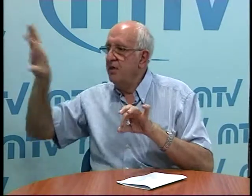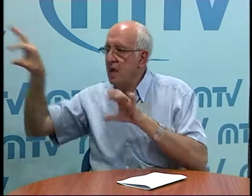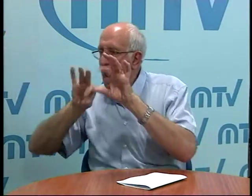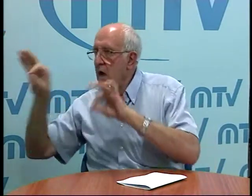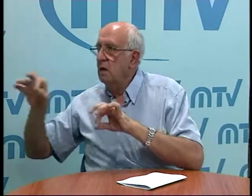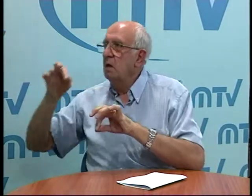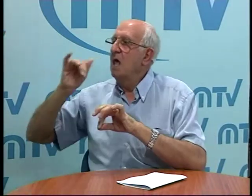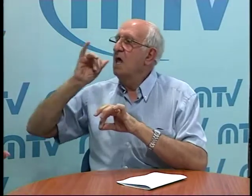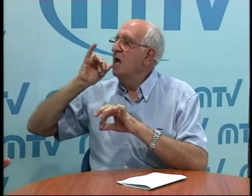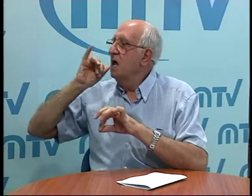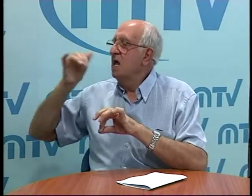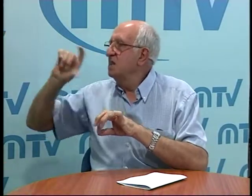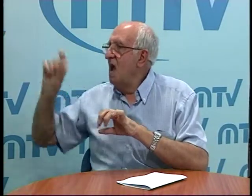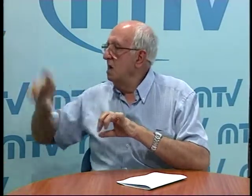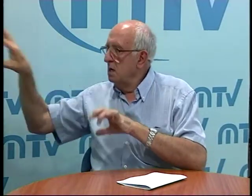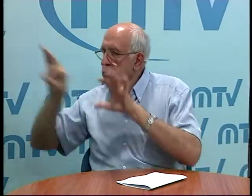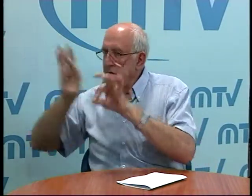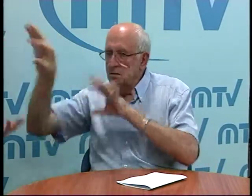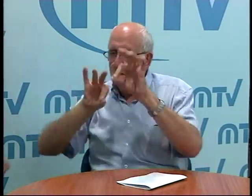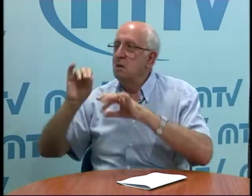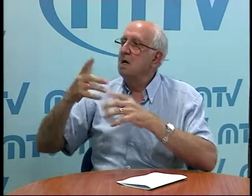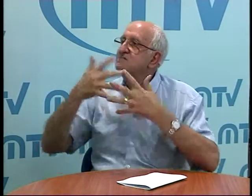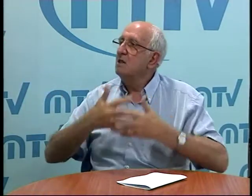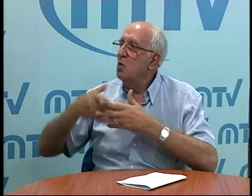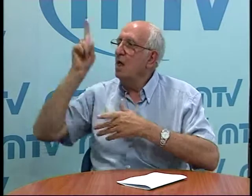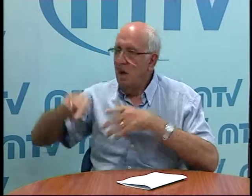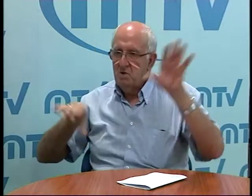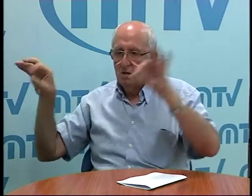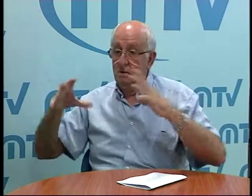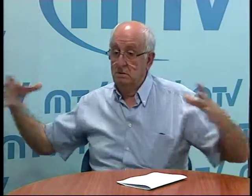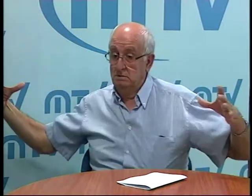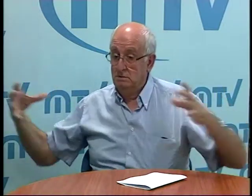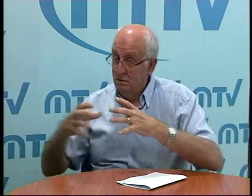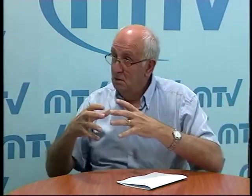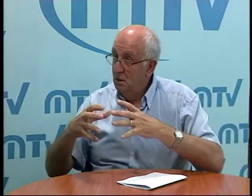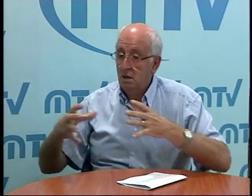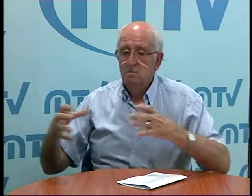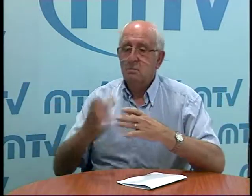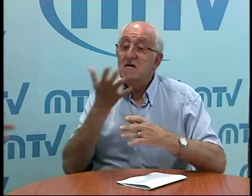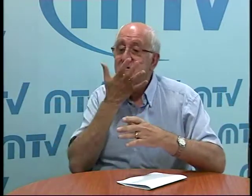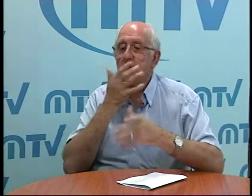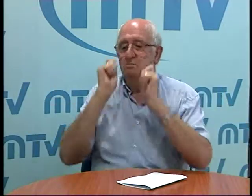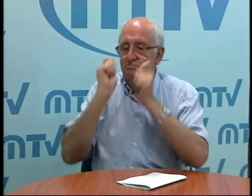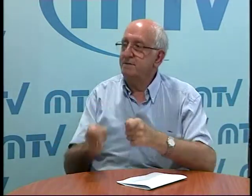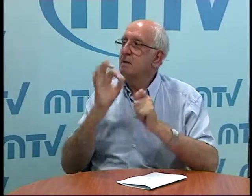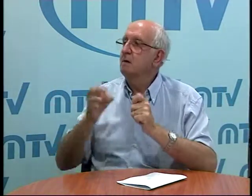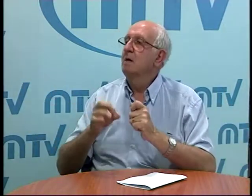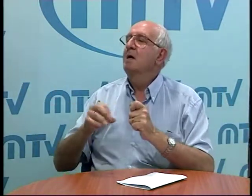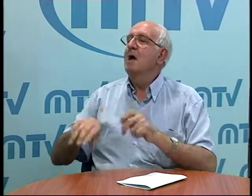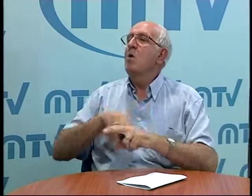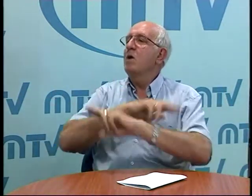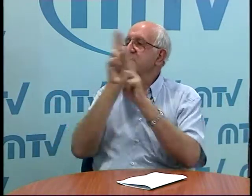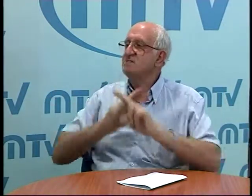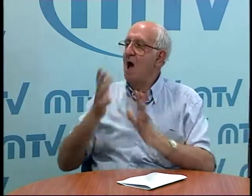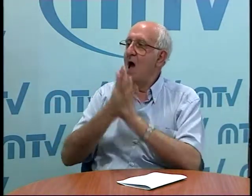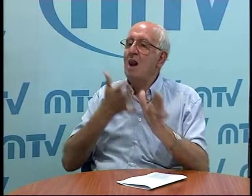ciento de un sitio, un tanto por ciento de Francia, un tanto por ciento de Italia y de Estados Unidos también. Y todos esos signos, de alguna